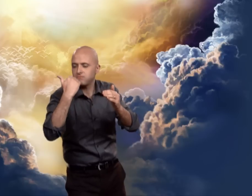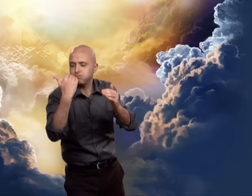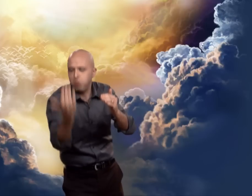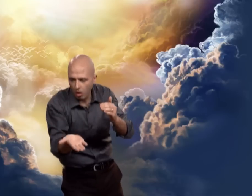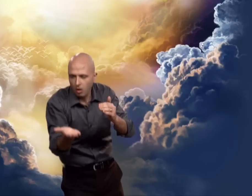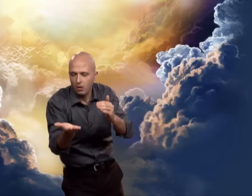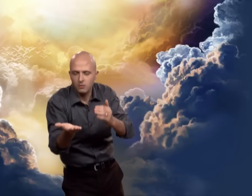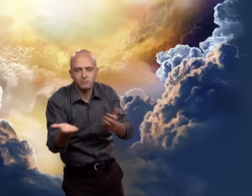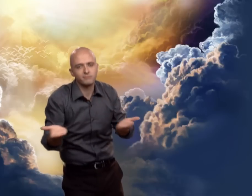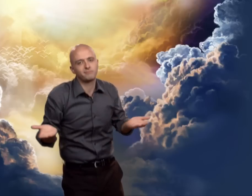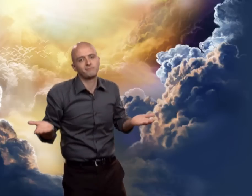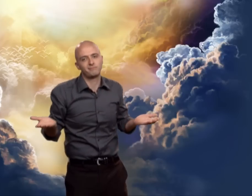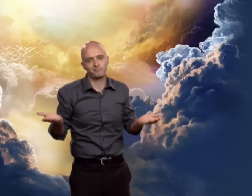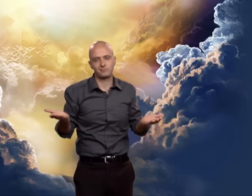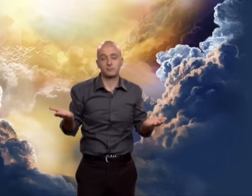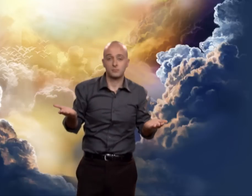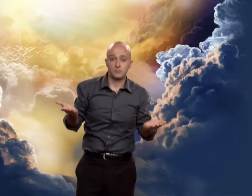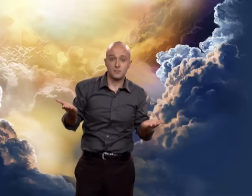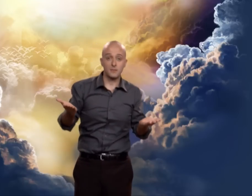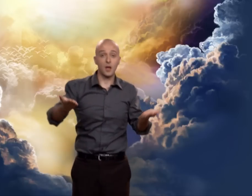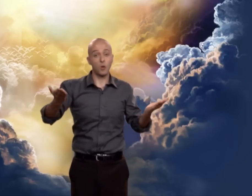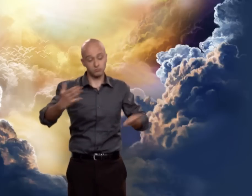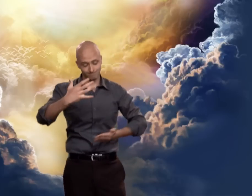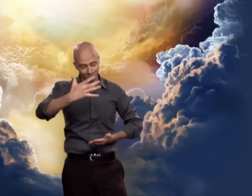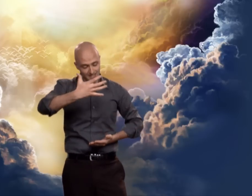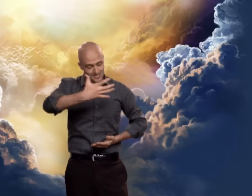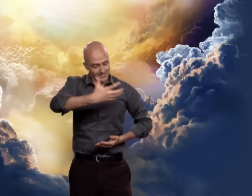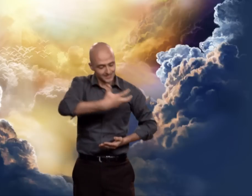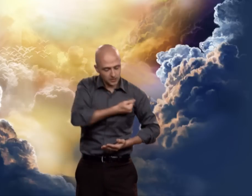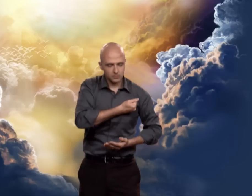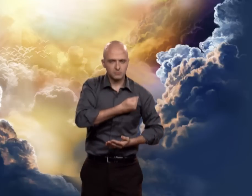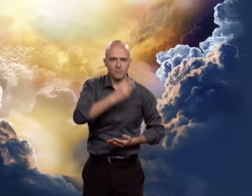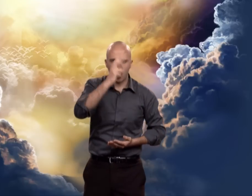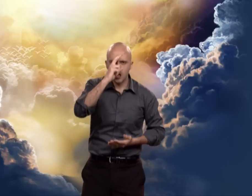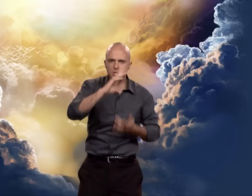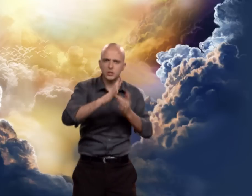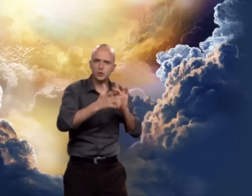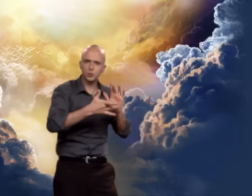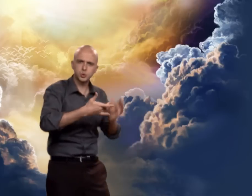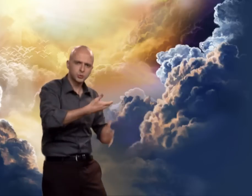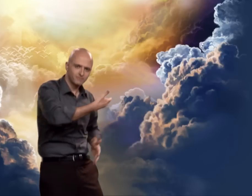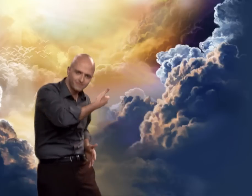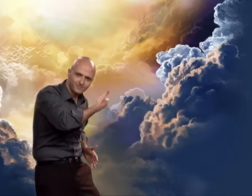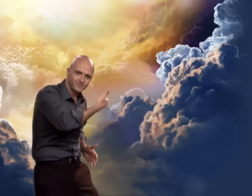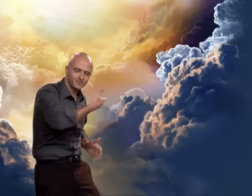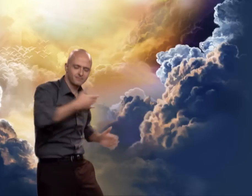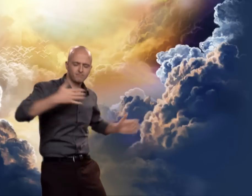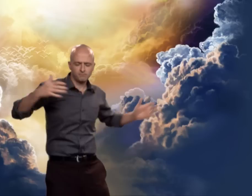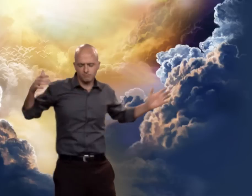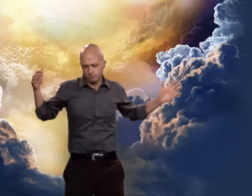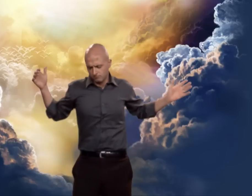Cristo. Quem crê no Filho tem a vida eterna. Já quem rejeita o Filho não verá a